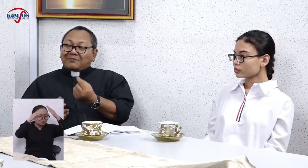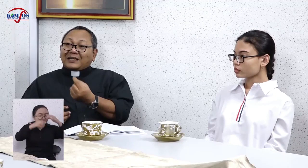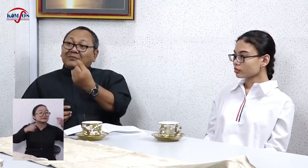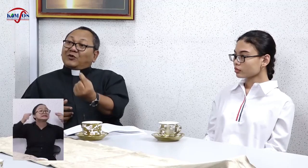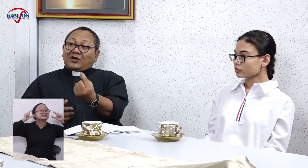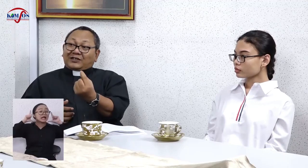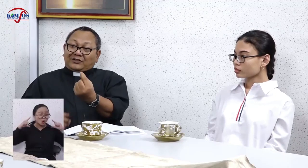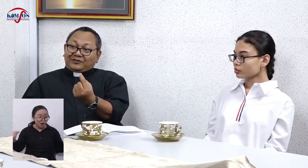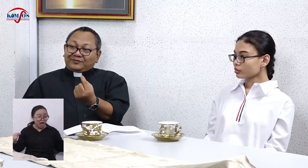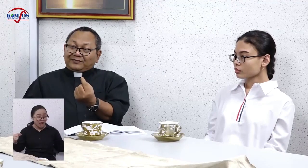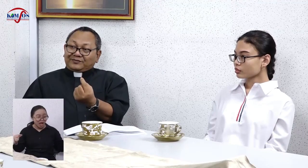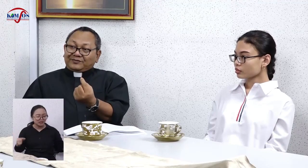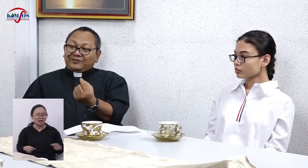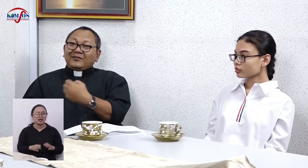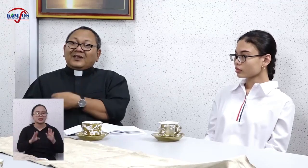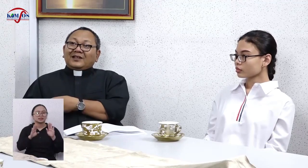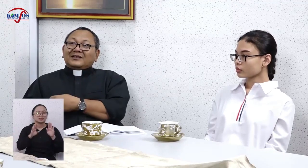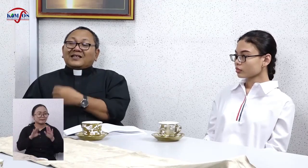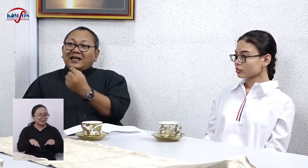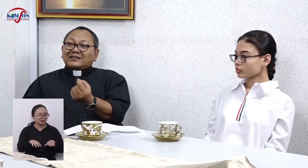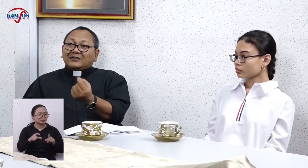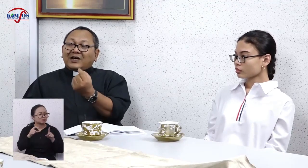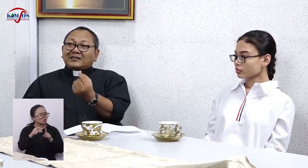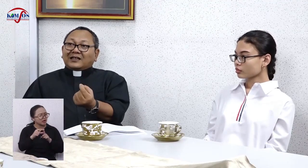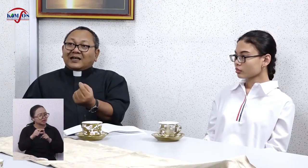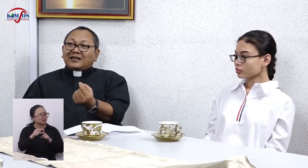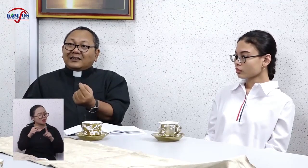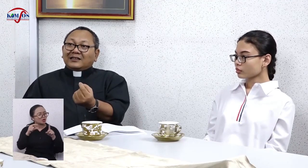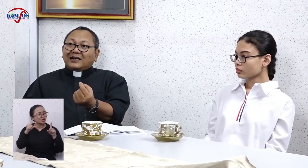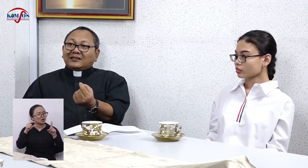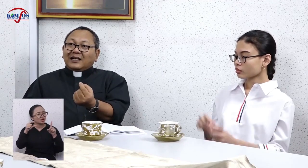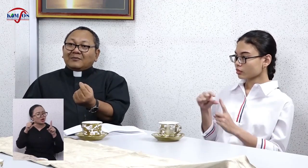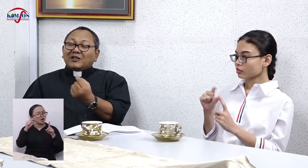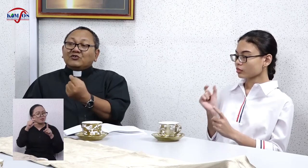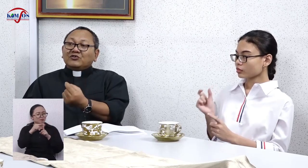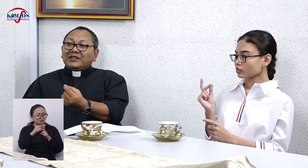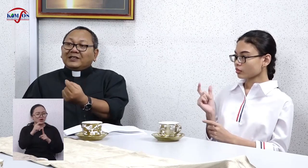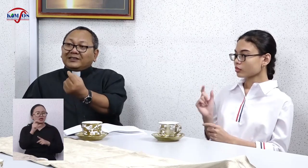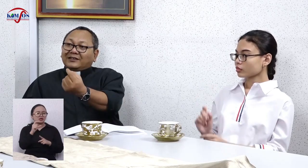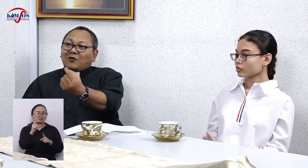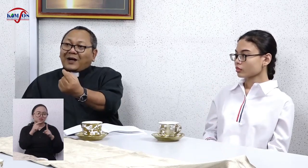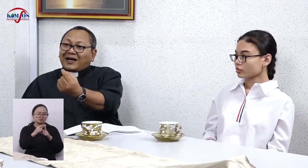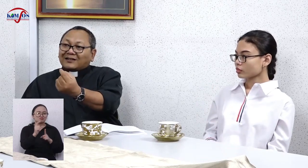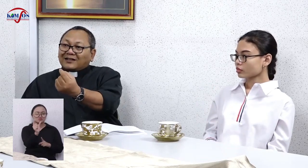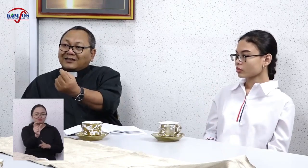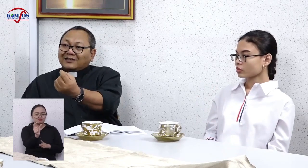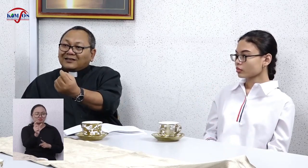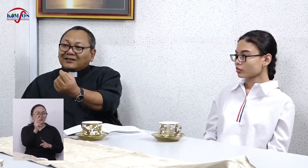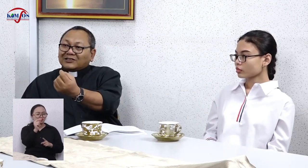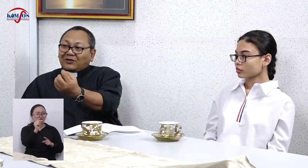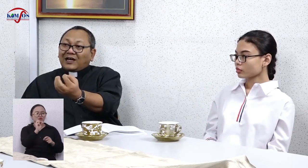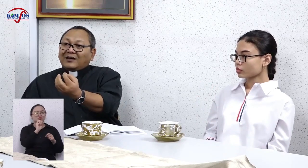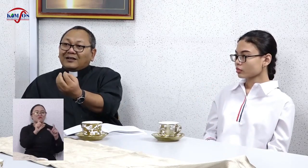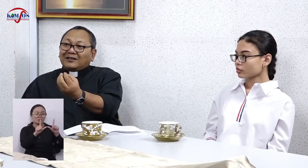bertempat di Purwokerto salah satu acara adalah mengunjungi Dena upacara